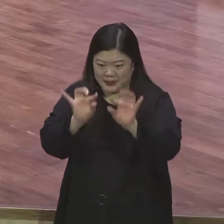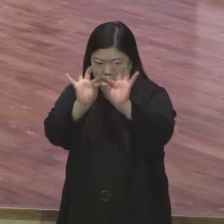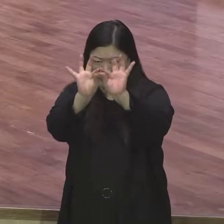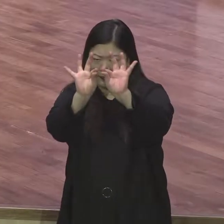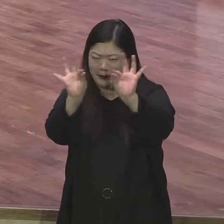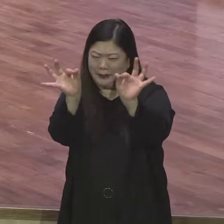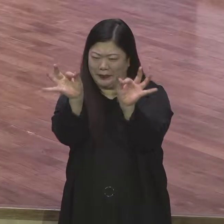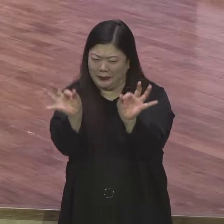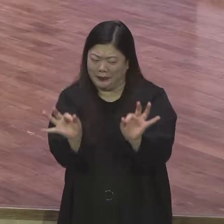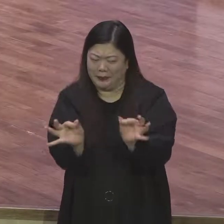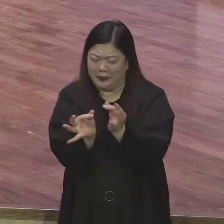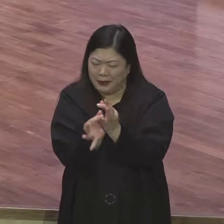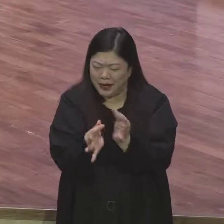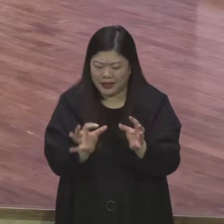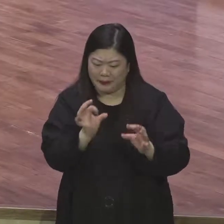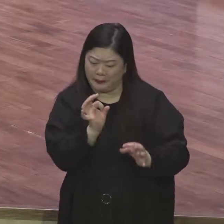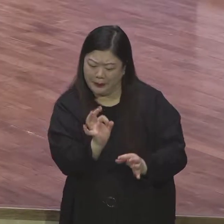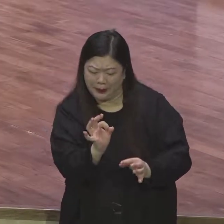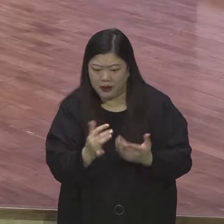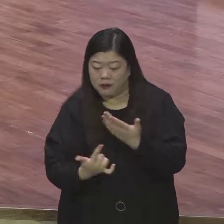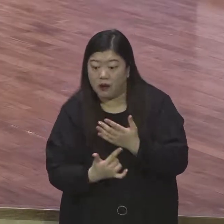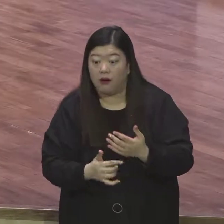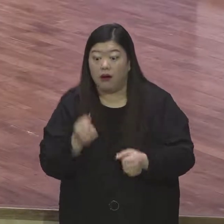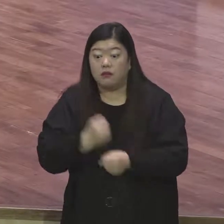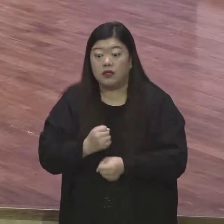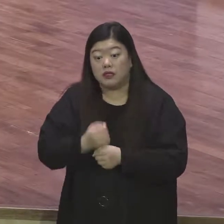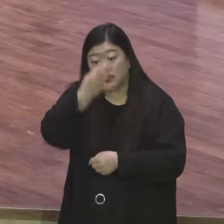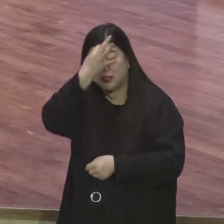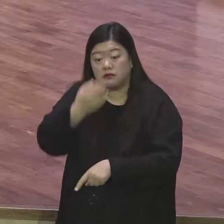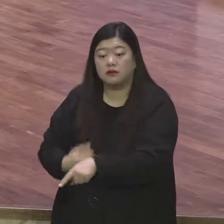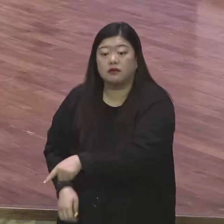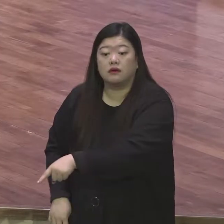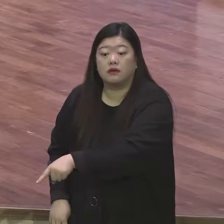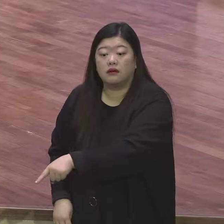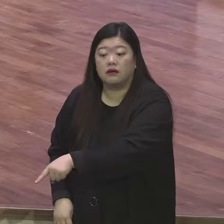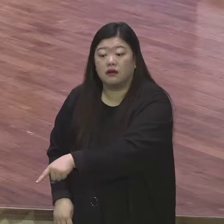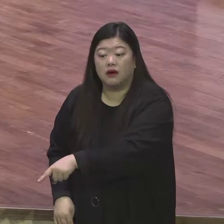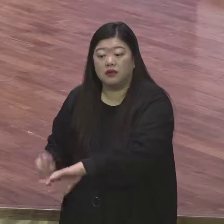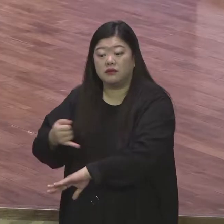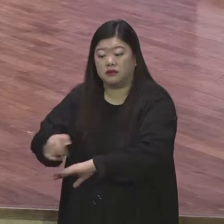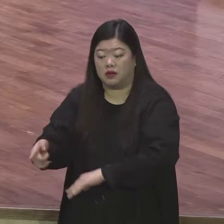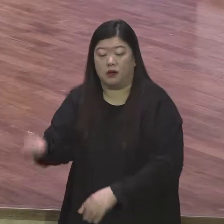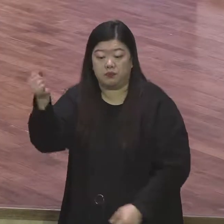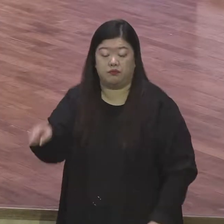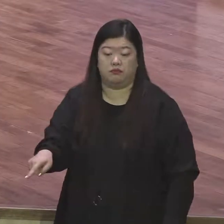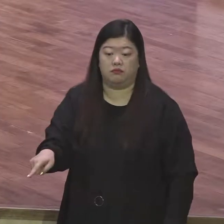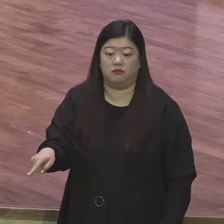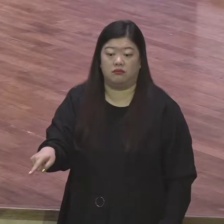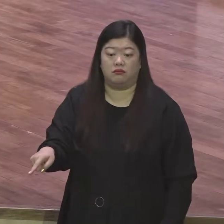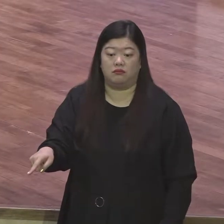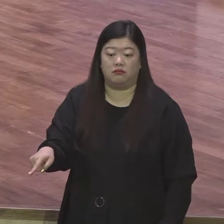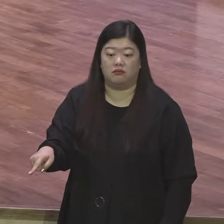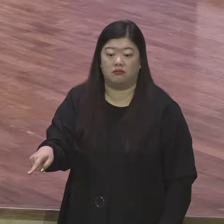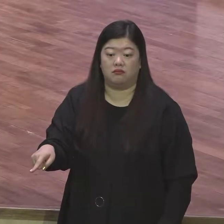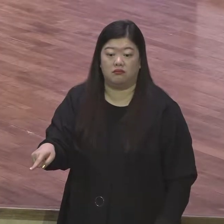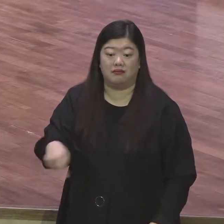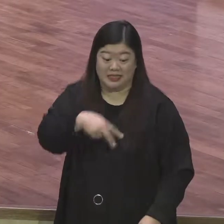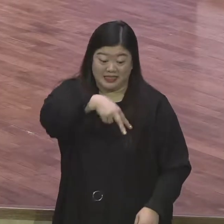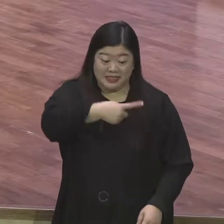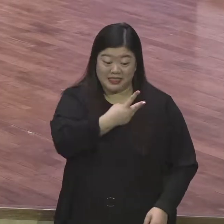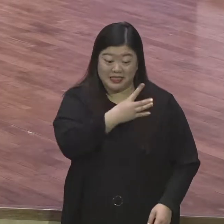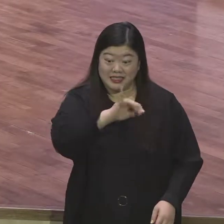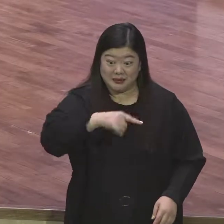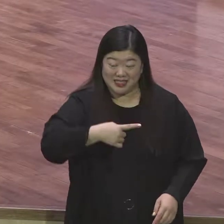디자인한 분이에요. 그러니까 애플사에 나온 모든 제품은 다 이 사람 손에서 다 나와요. 그러니까